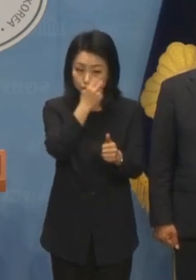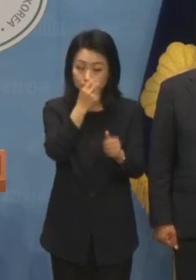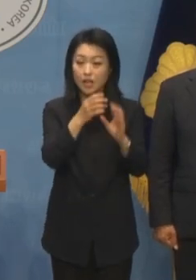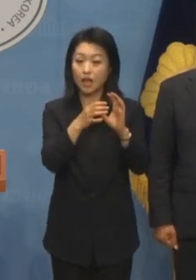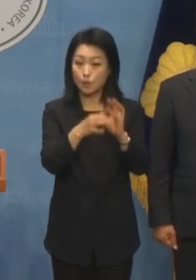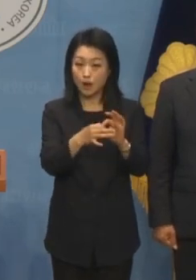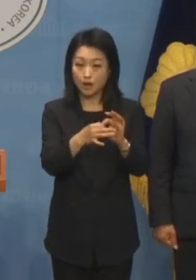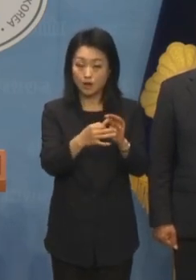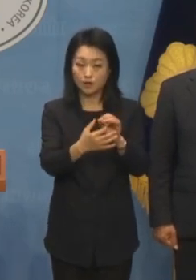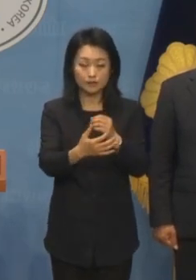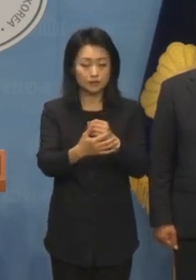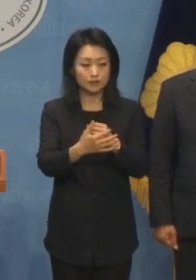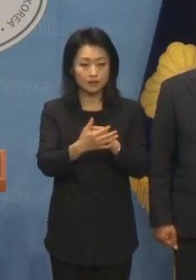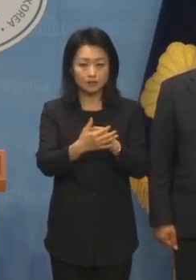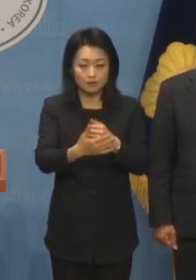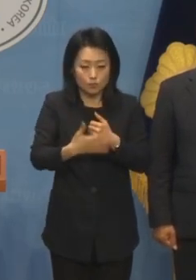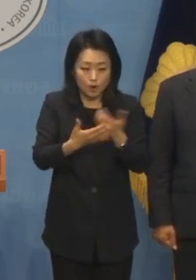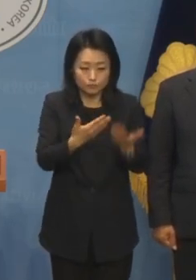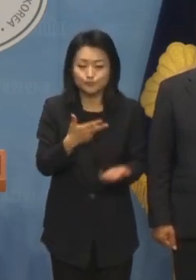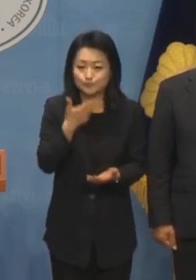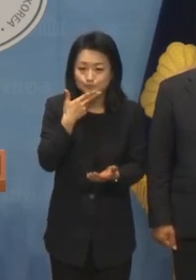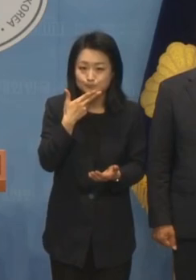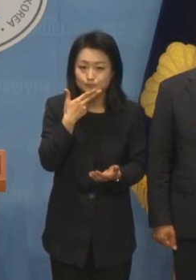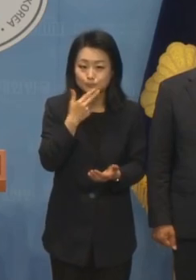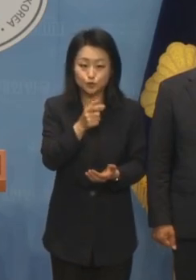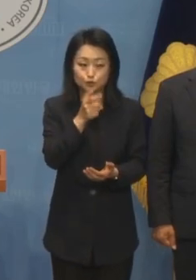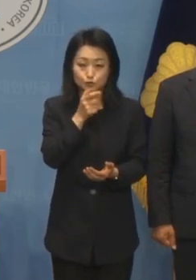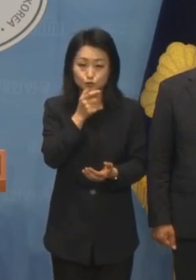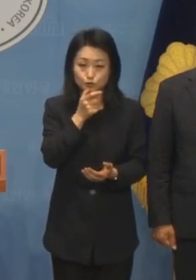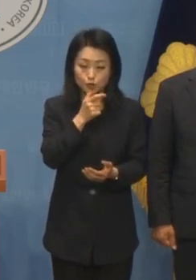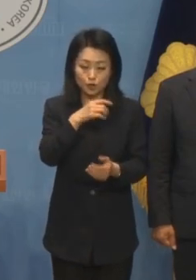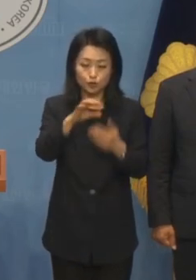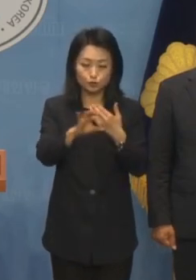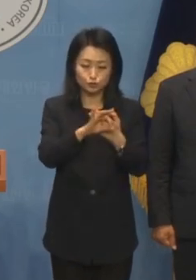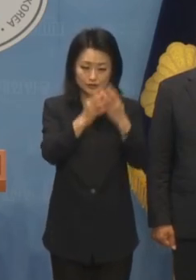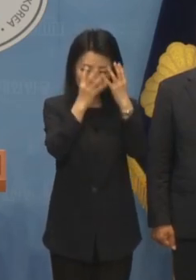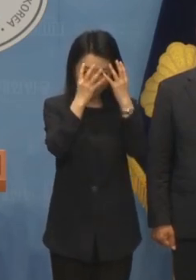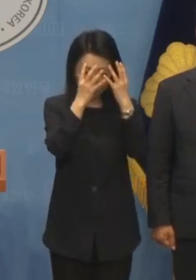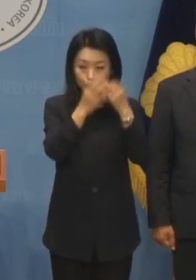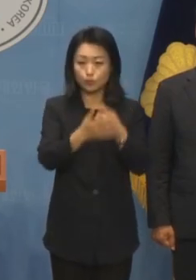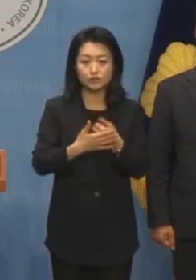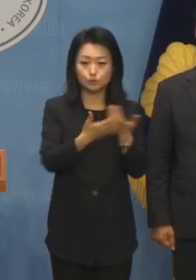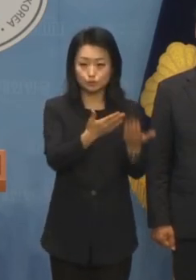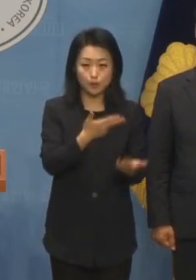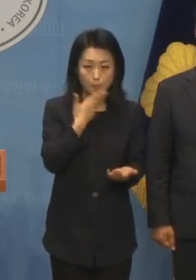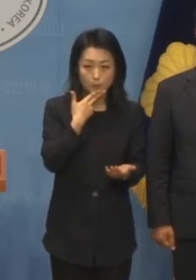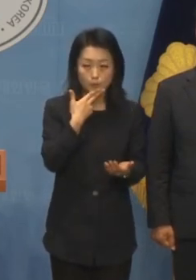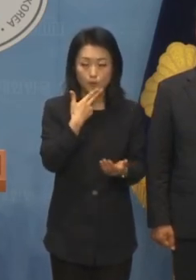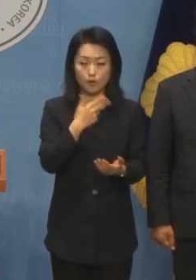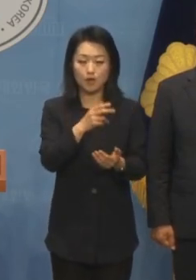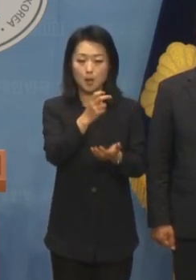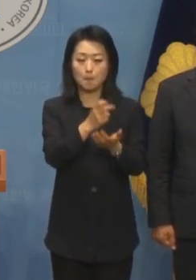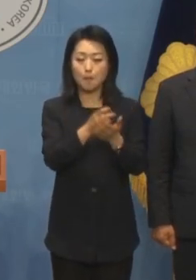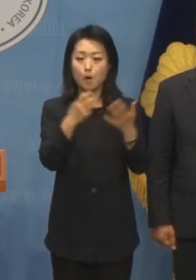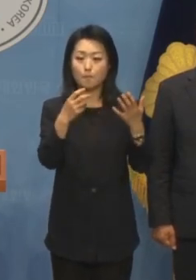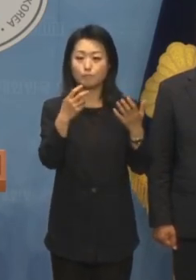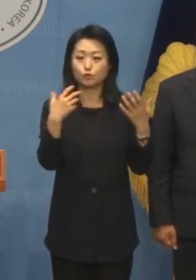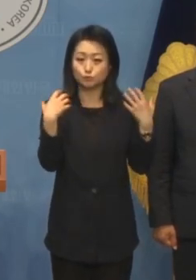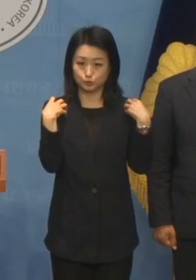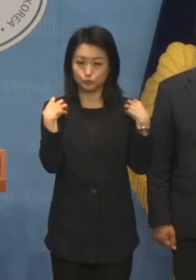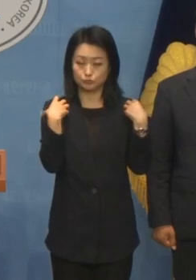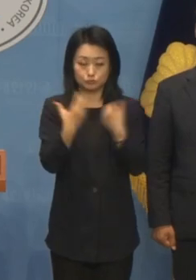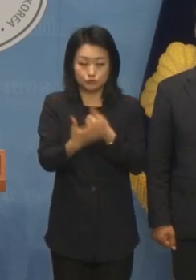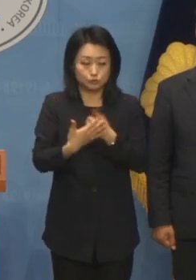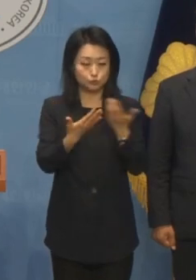협조를 하지 않고 있고 수원구치소도 협조하지 않고 또 법무부조차 일체 방문조차 받지 않을 정도로 협조하지